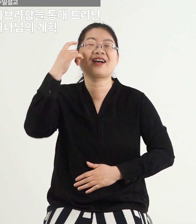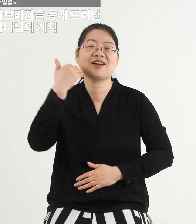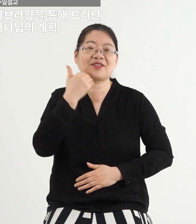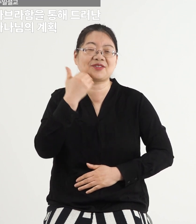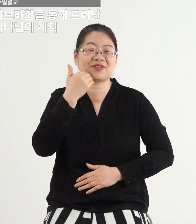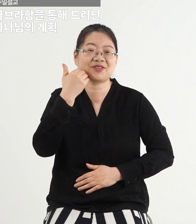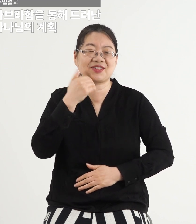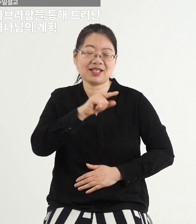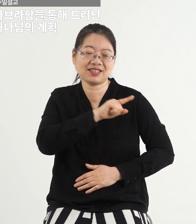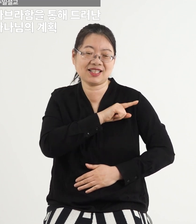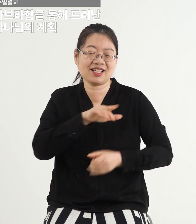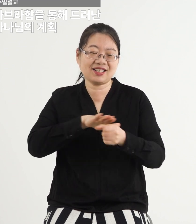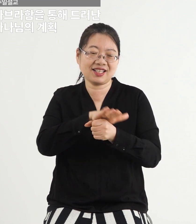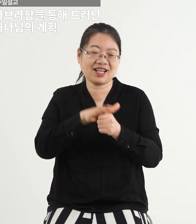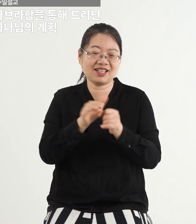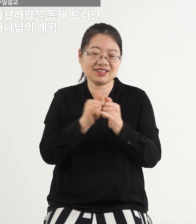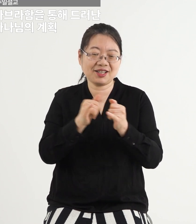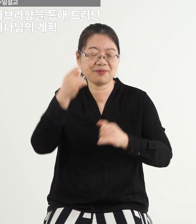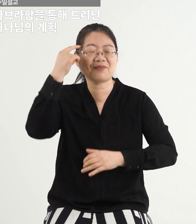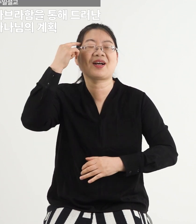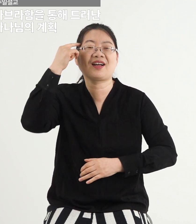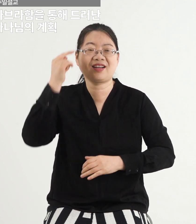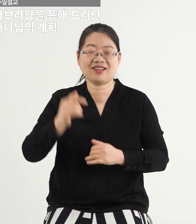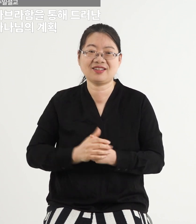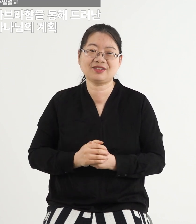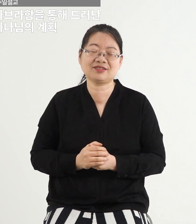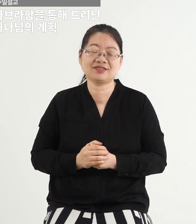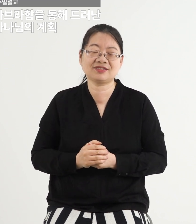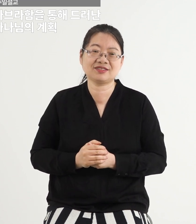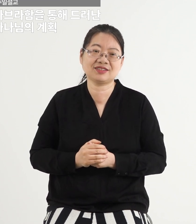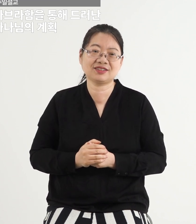나요? 제일 사랑하는 사람이 생각이 나잖아요.